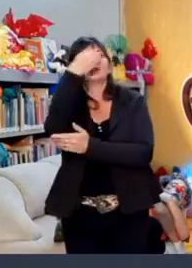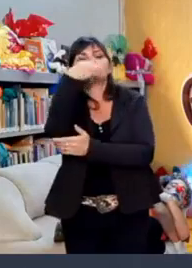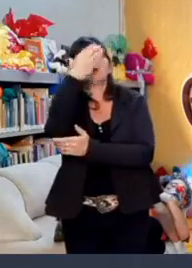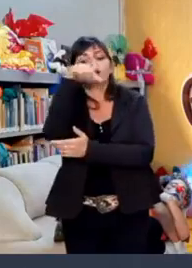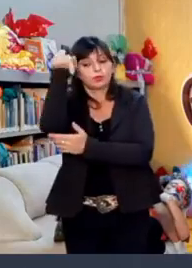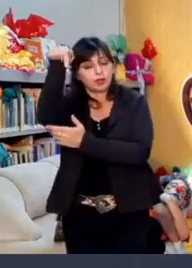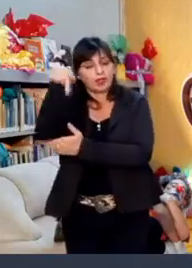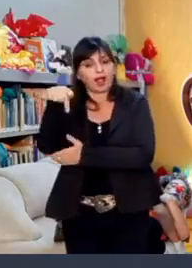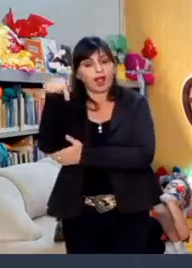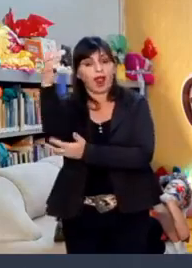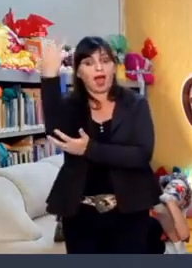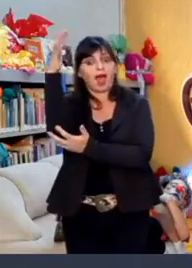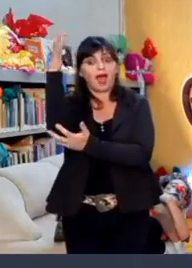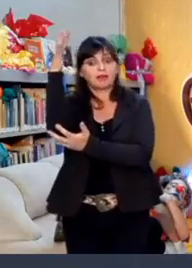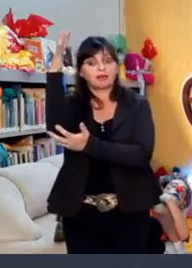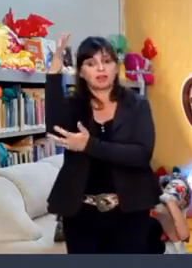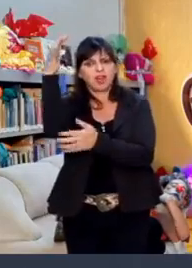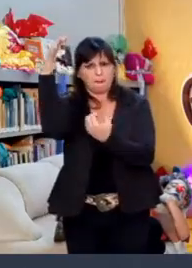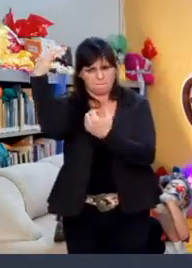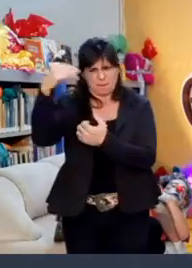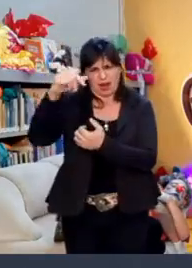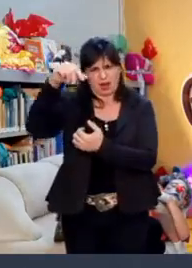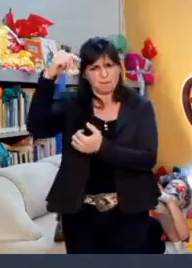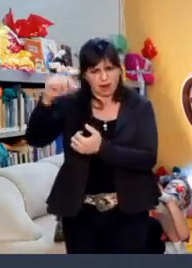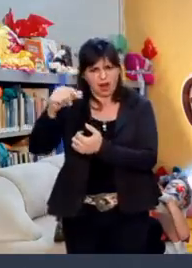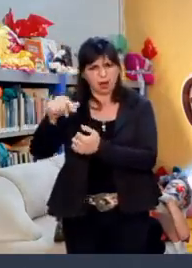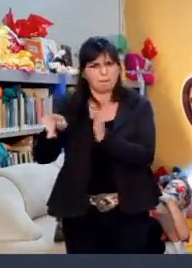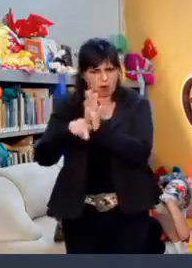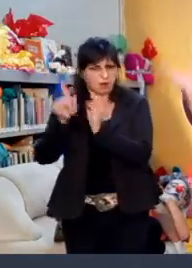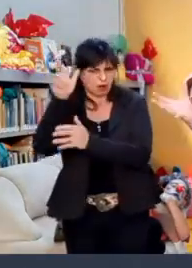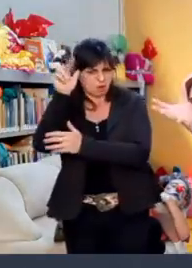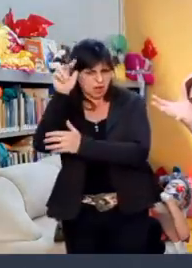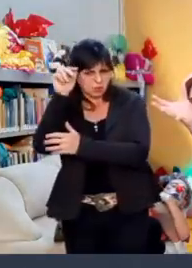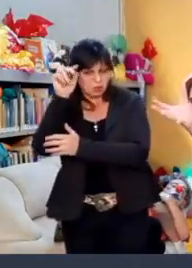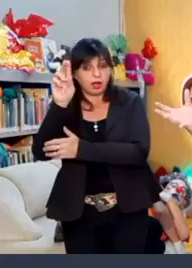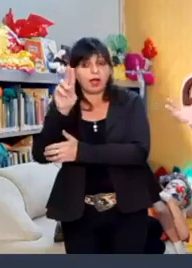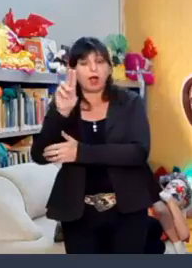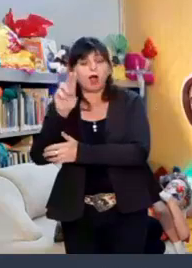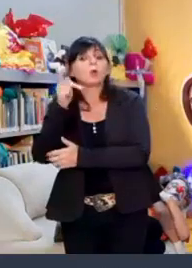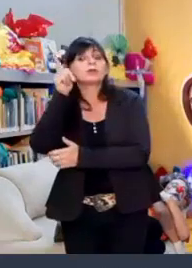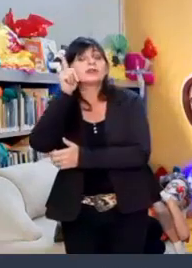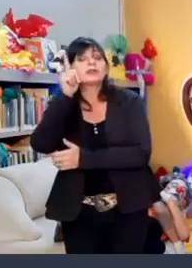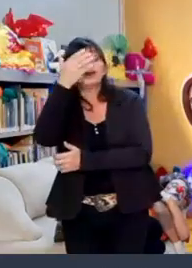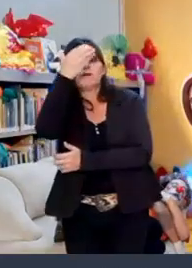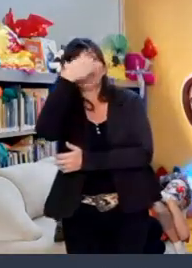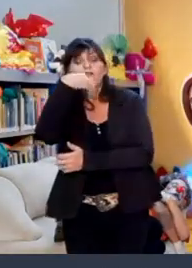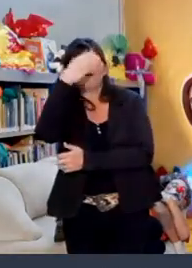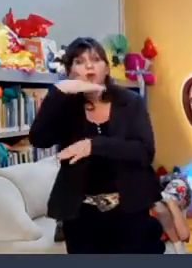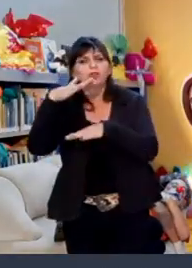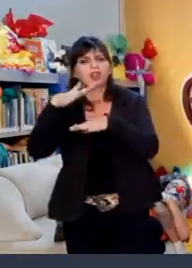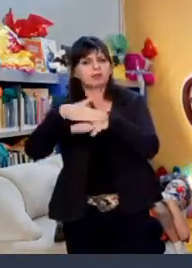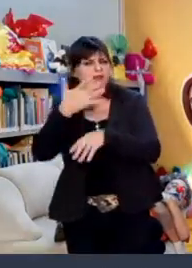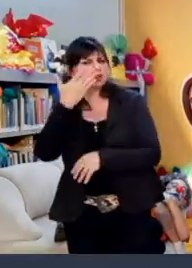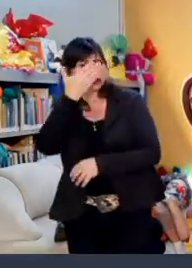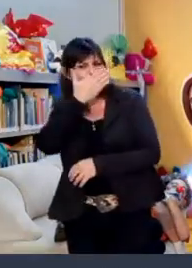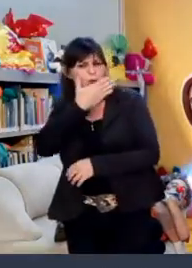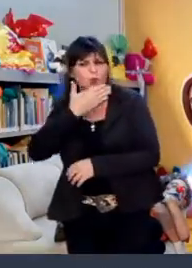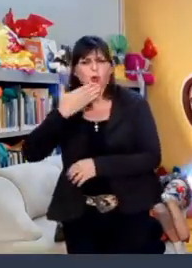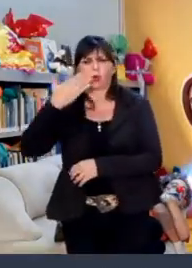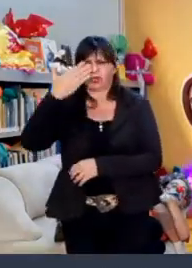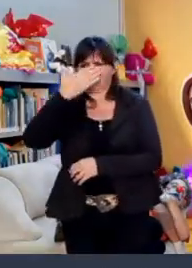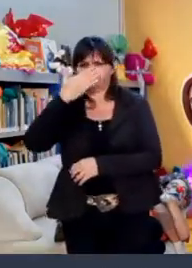que eles dessem em maior quantidade, maior abundância. Vejam como as coisas vão